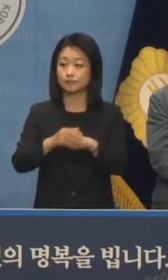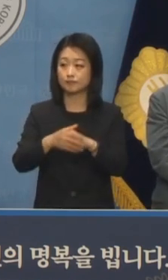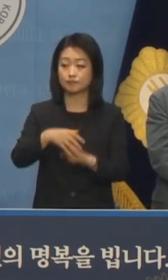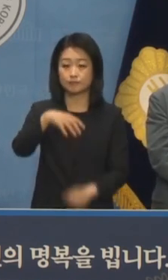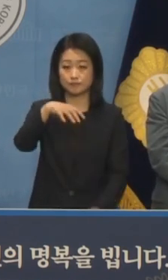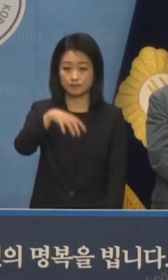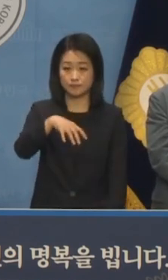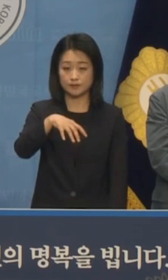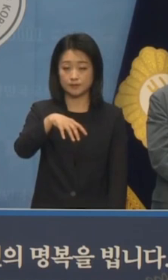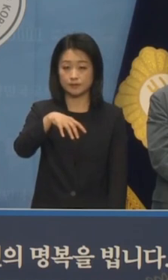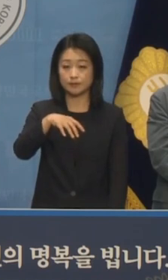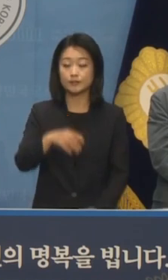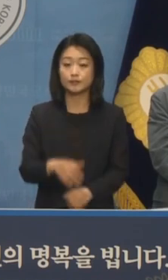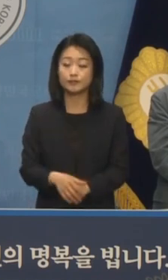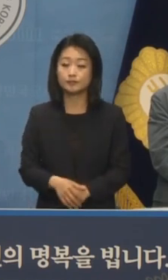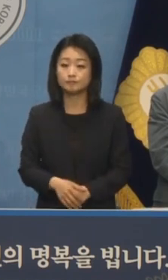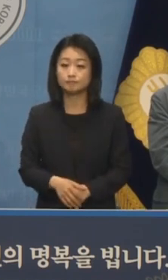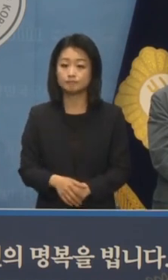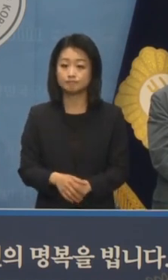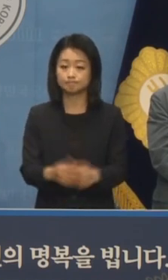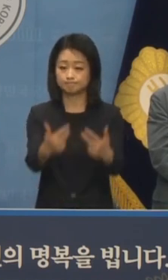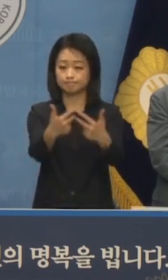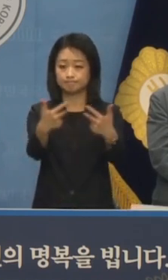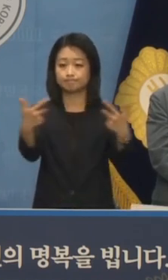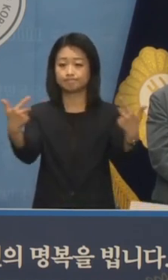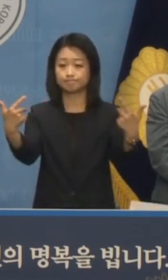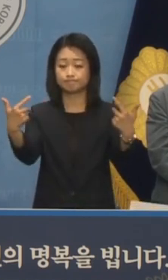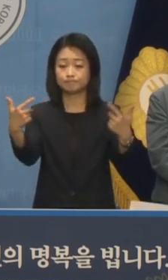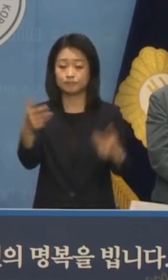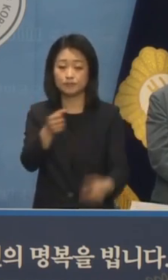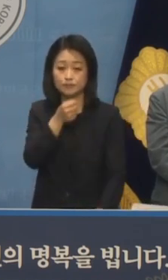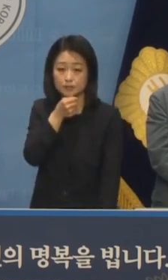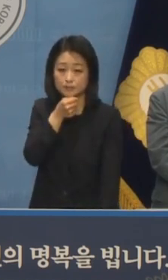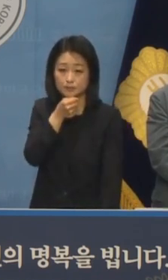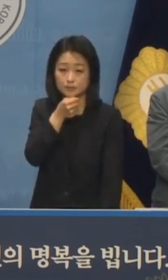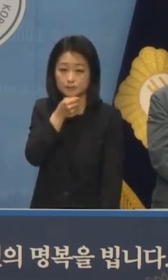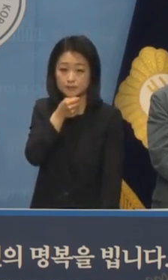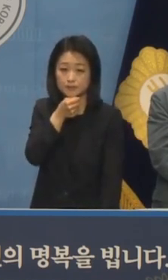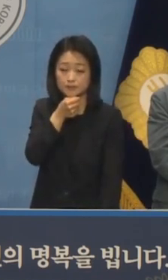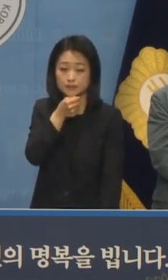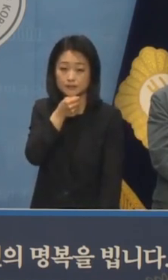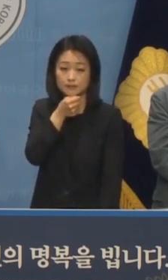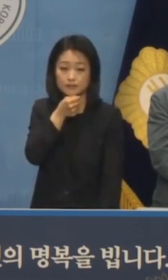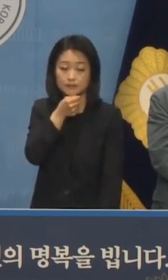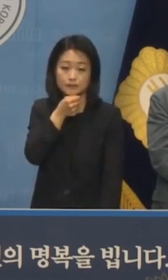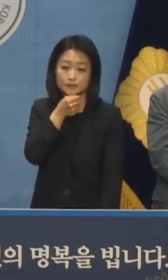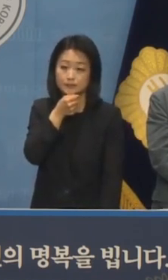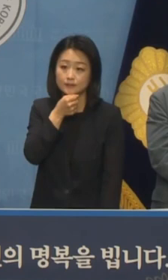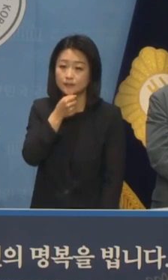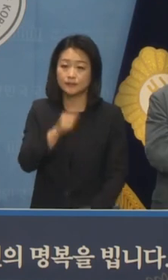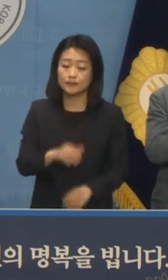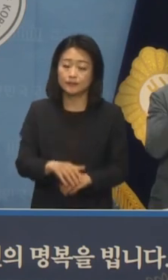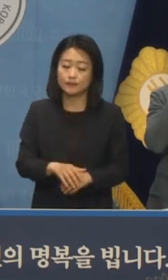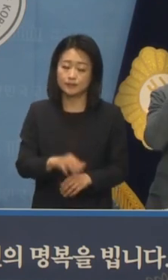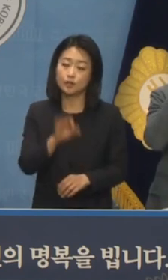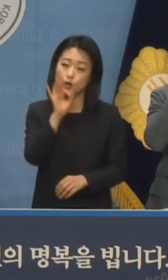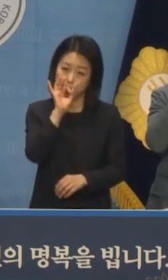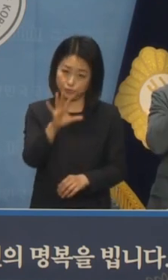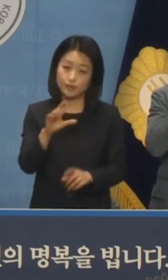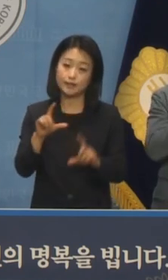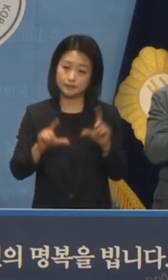대구에서는 카메라 앞에서 또는 마이크를 잡고 이야기한다는 것은 사실 어려운